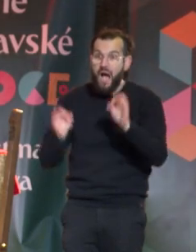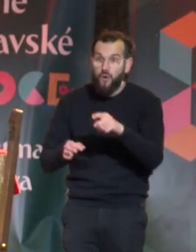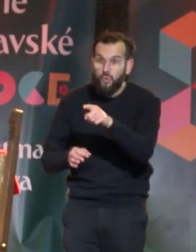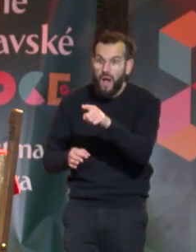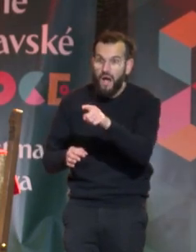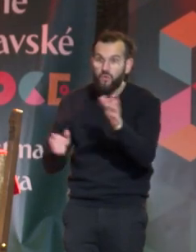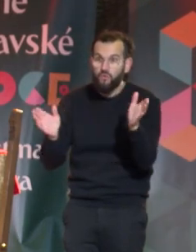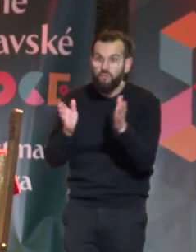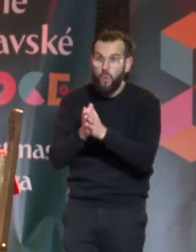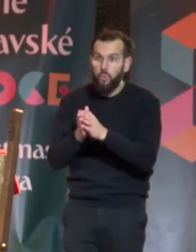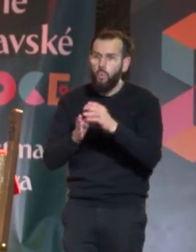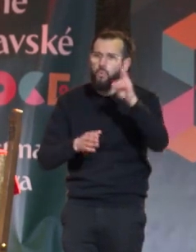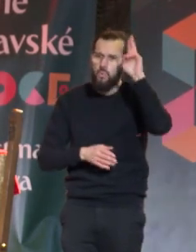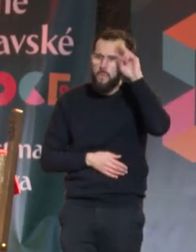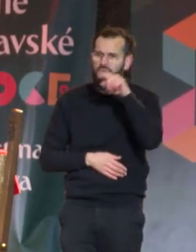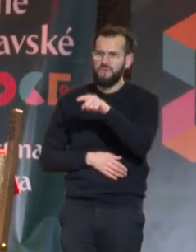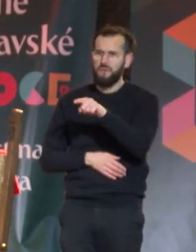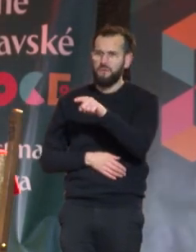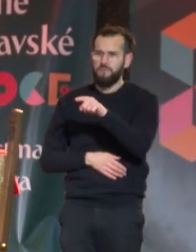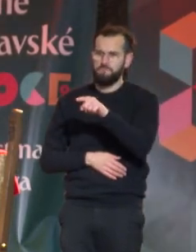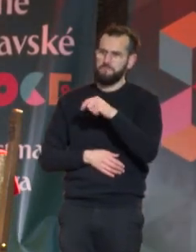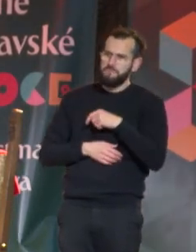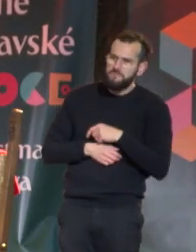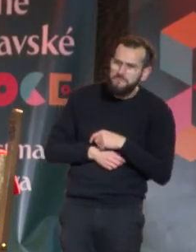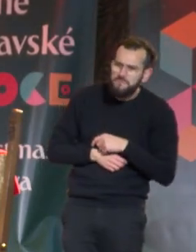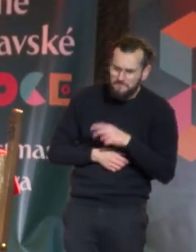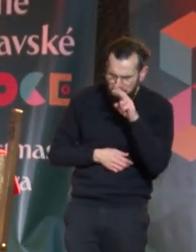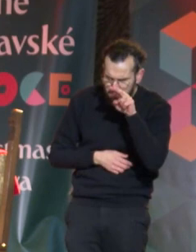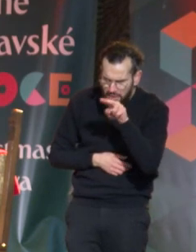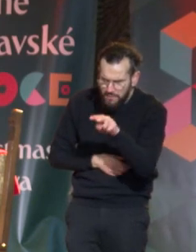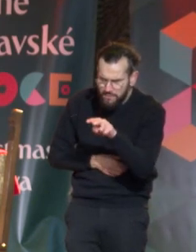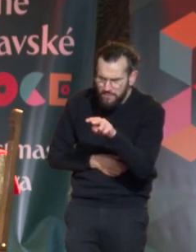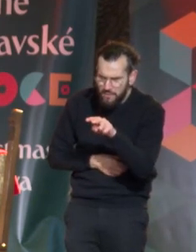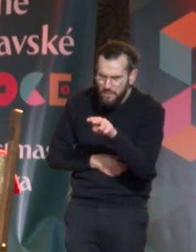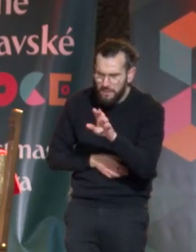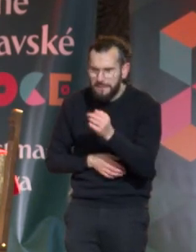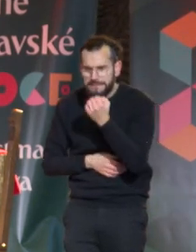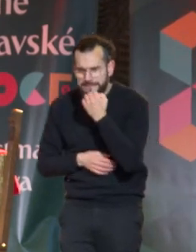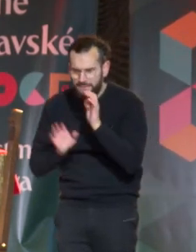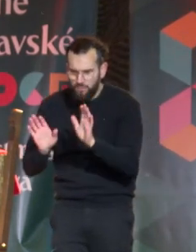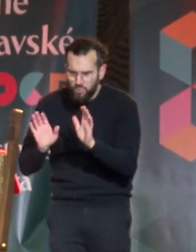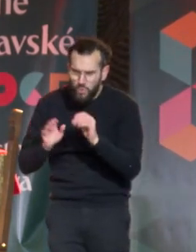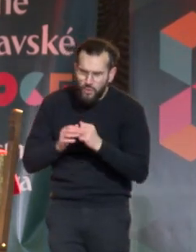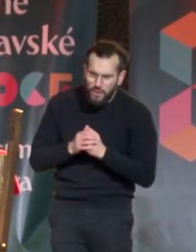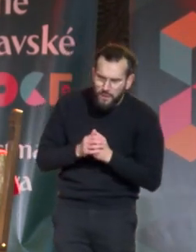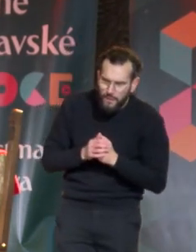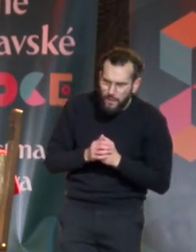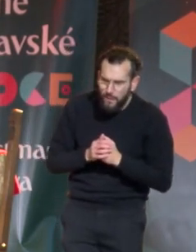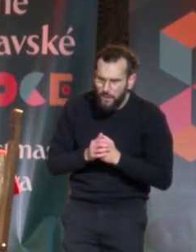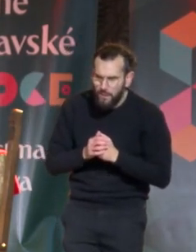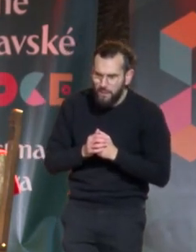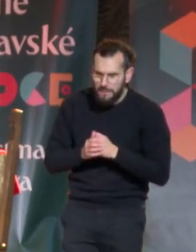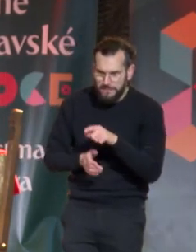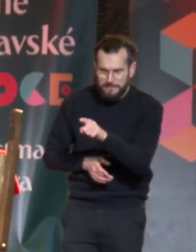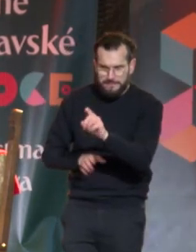domovníkom. Čupnem si za zábradlie a pozerám sa dolu. Radšej opatrne, pretože s týmto chlapíkom si